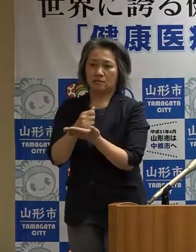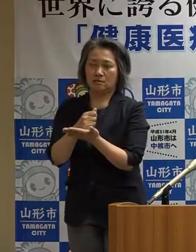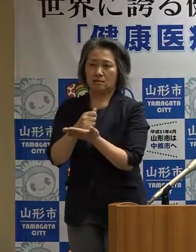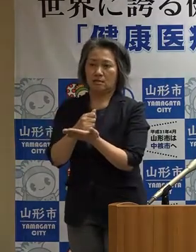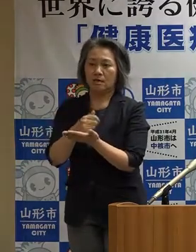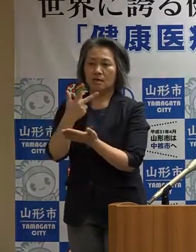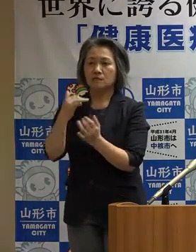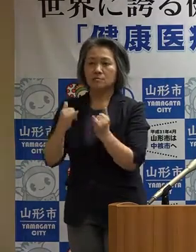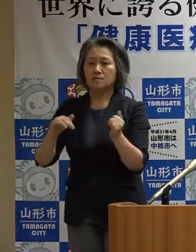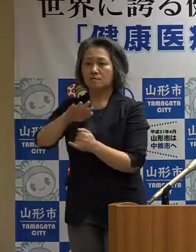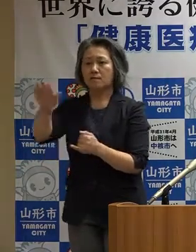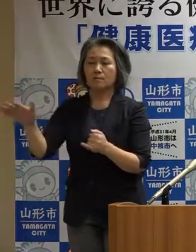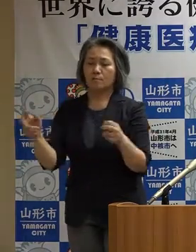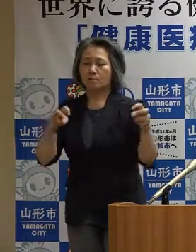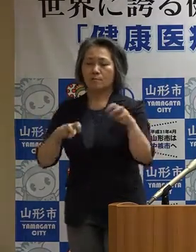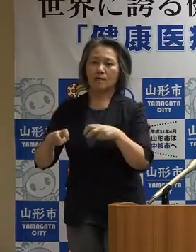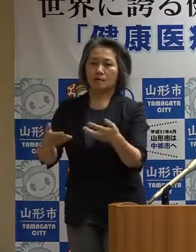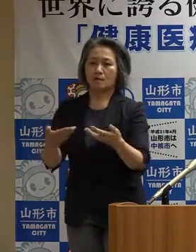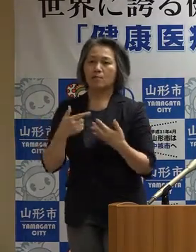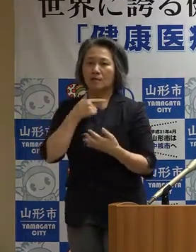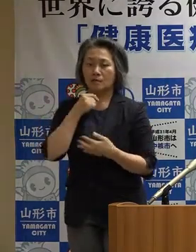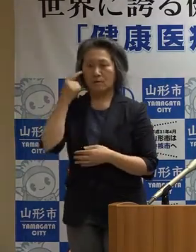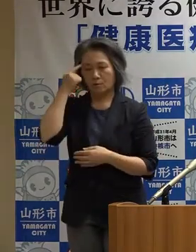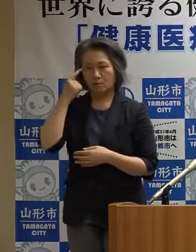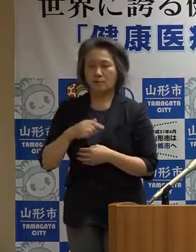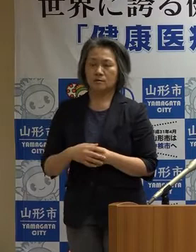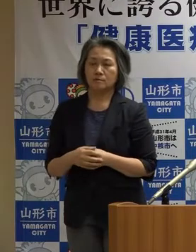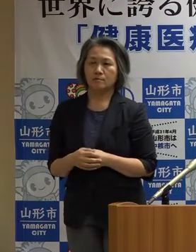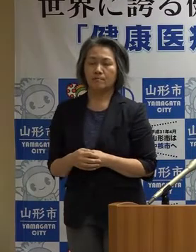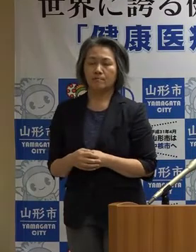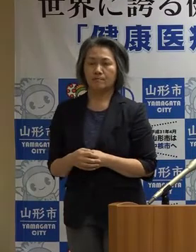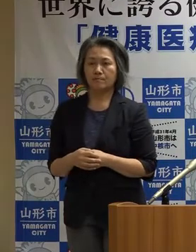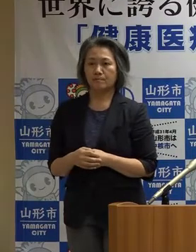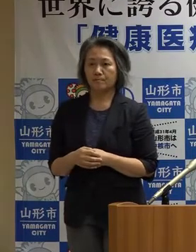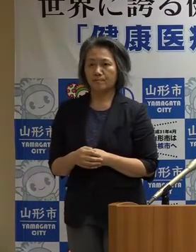からもぜひご参加をいただきたいと思います。